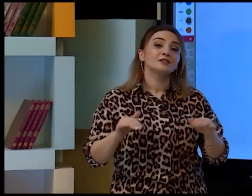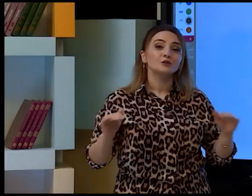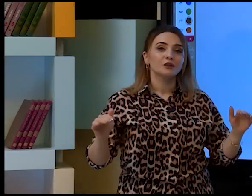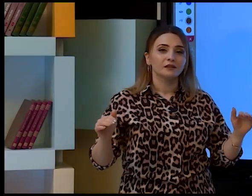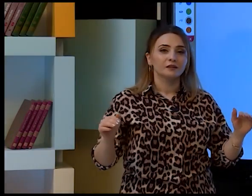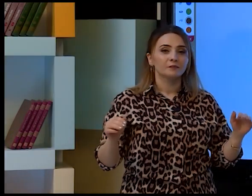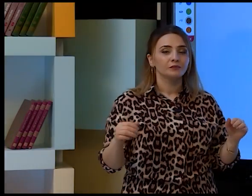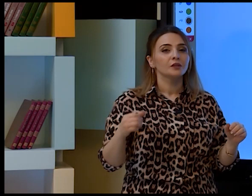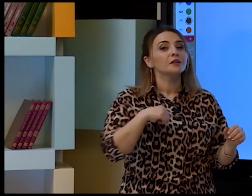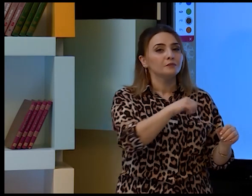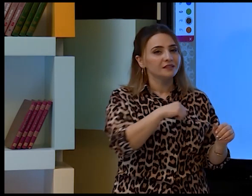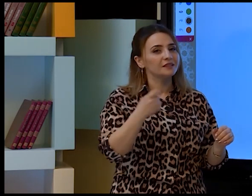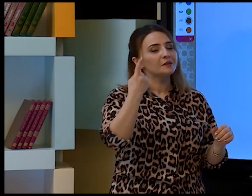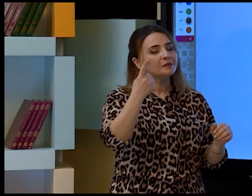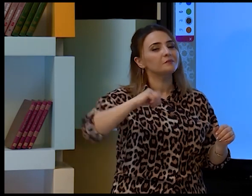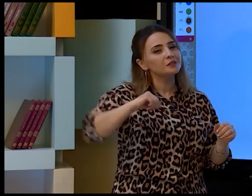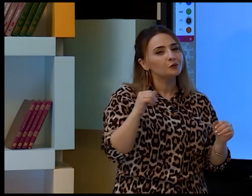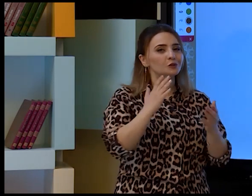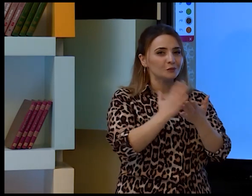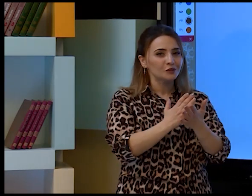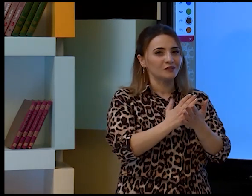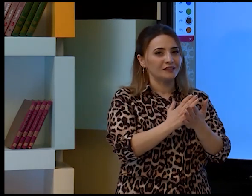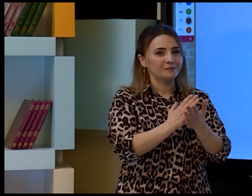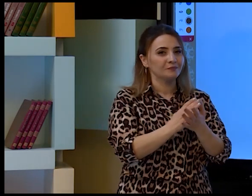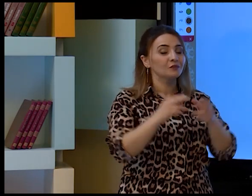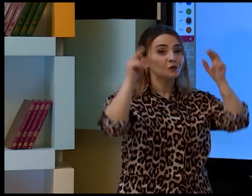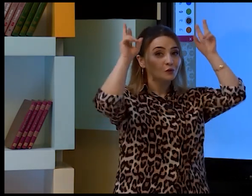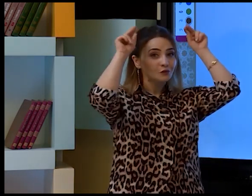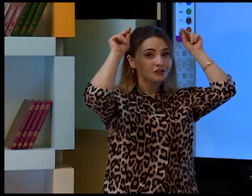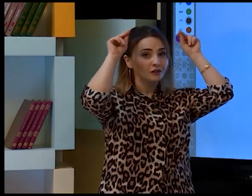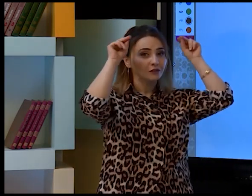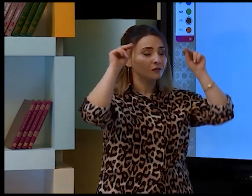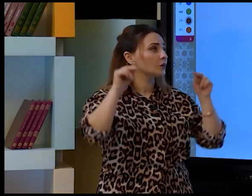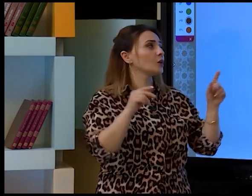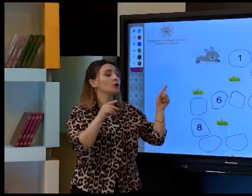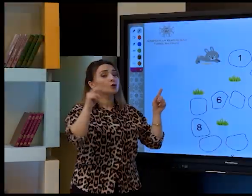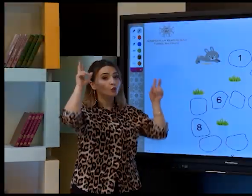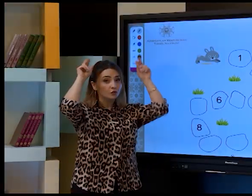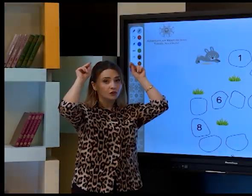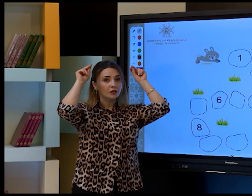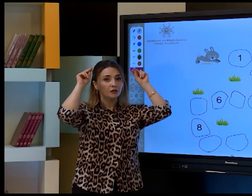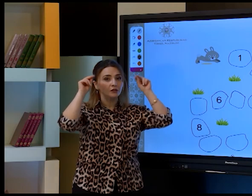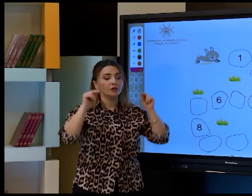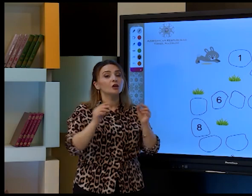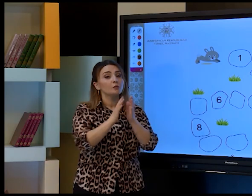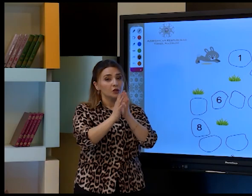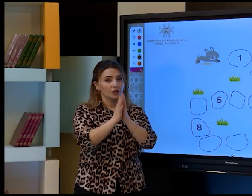Əziz uşaqlar, bizim bir dostumuz var. Dovşan. Dovşan